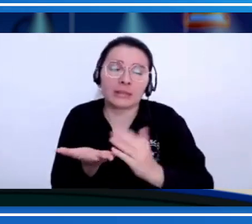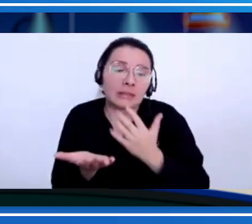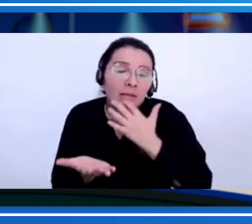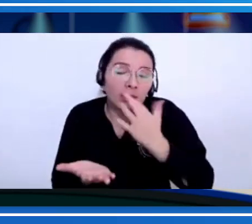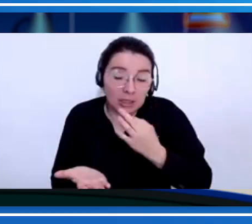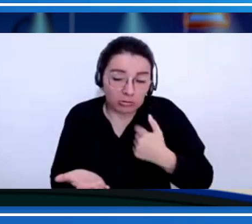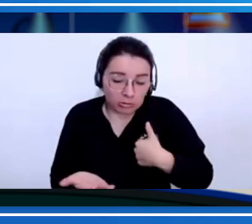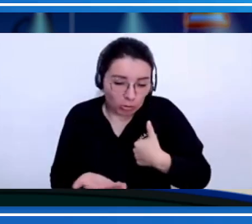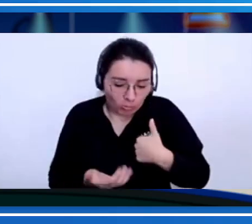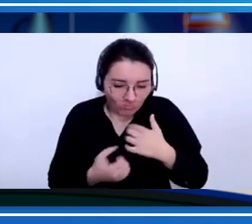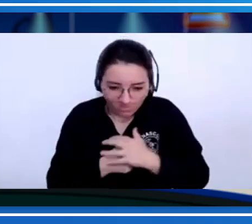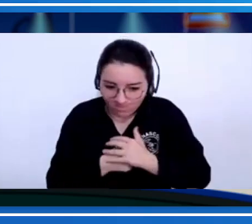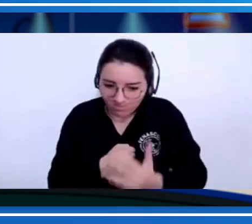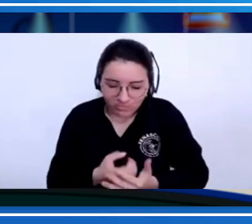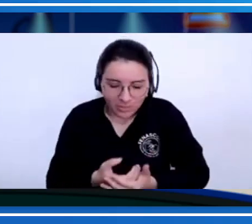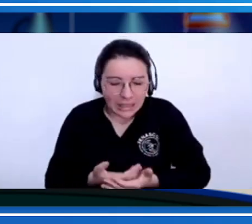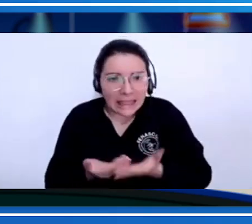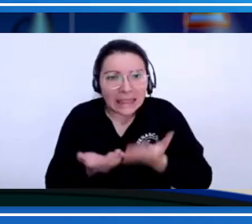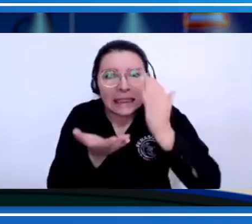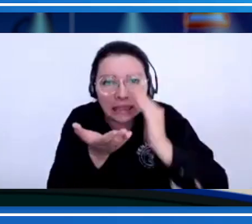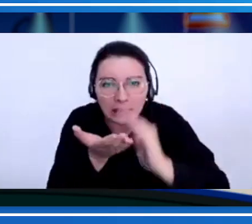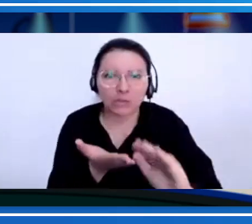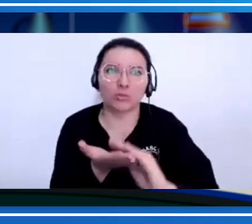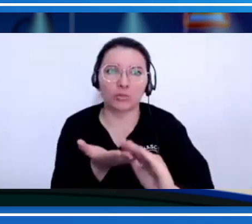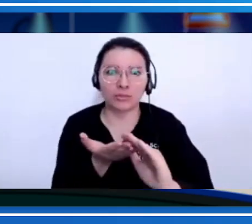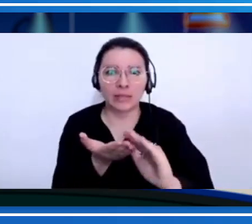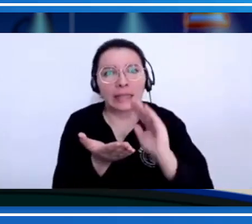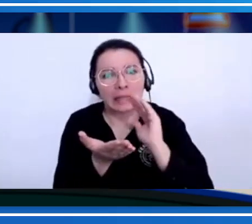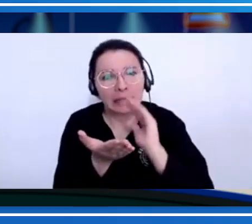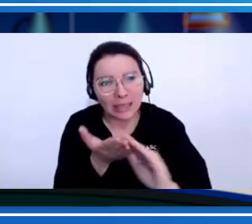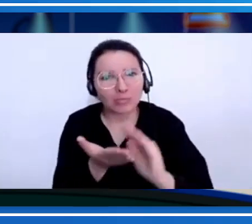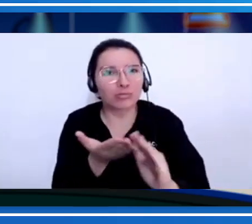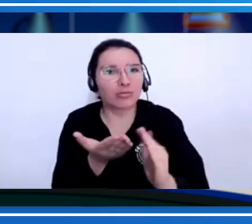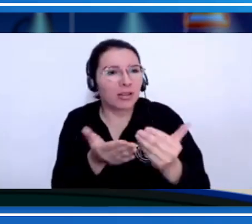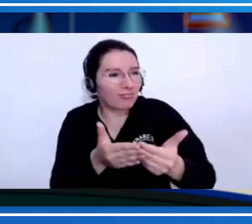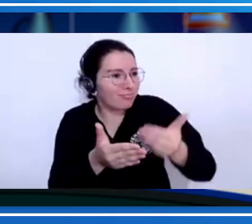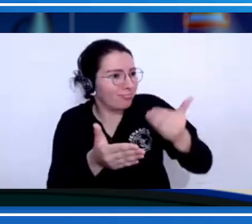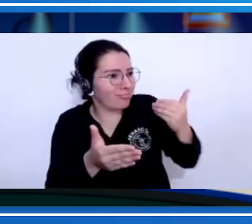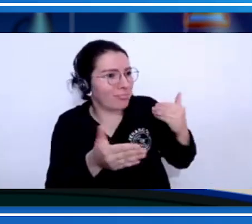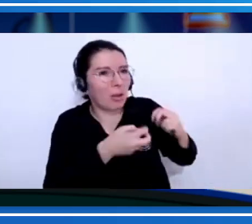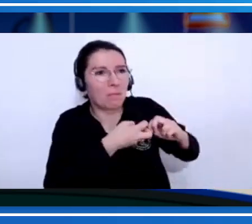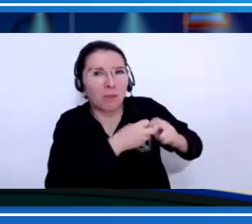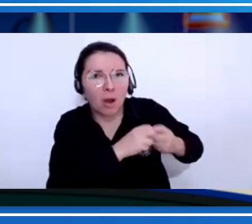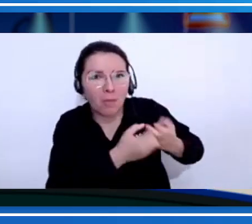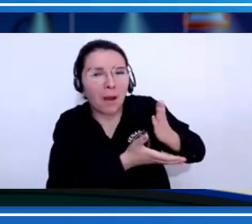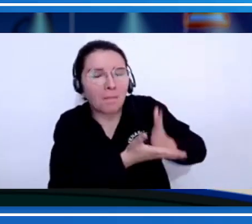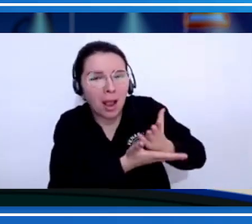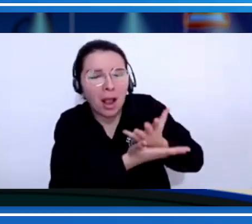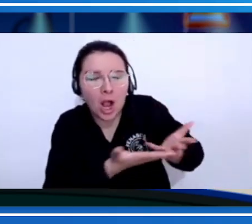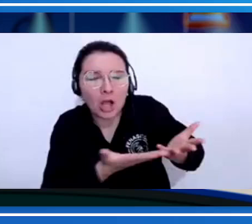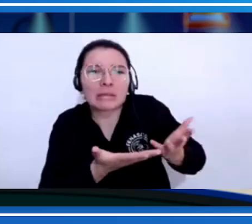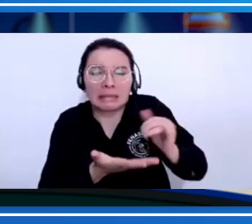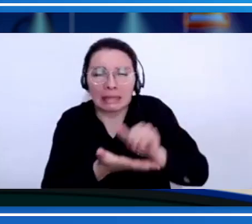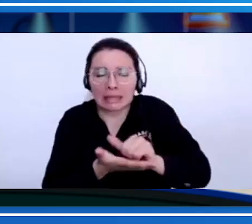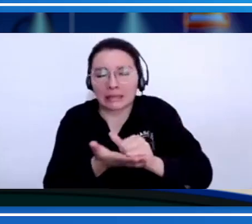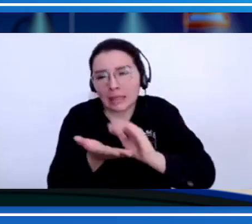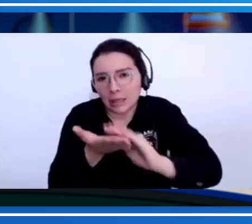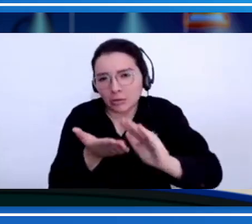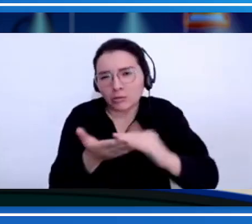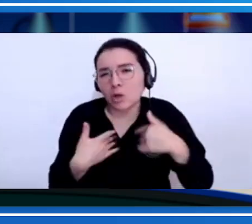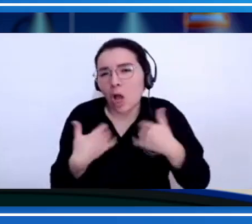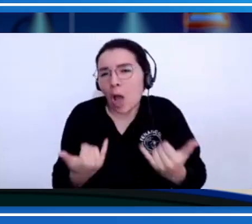excusas realmente por esas dificultades que se han presentado. Y quisiera pues rápidamente exponerles